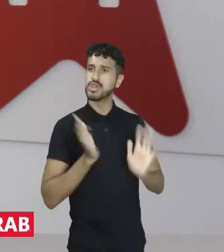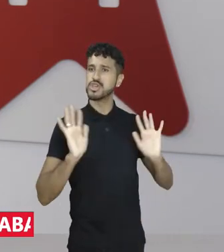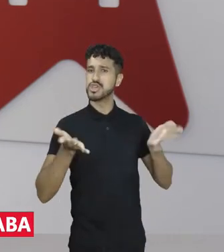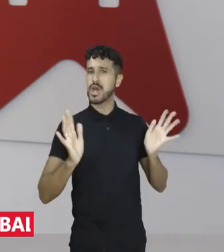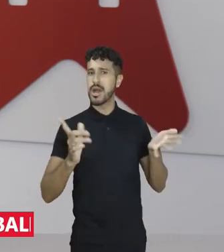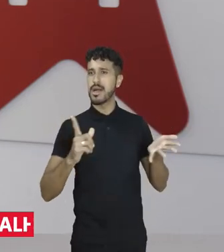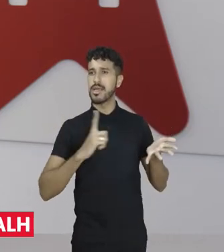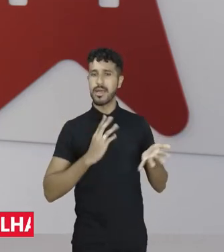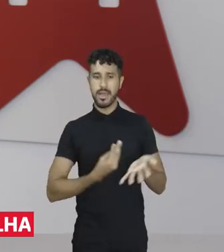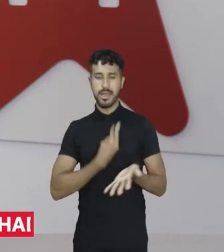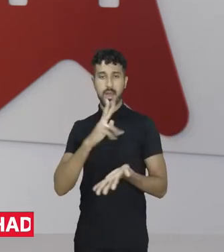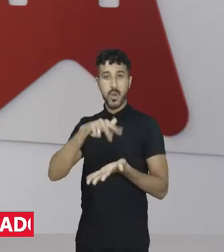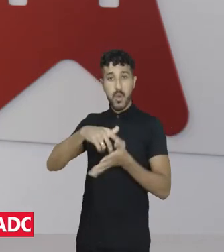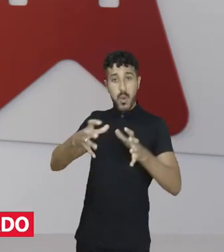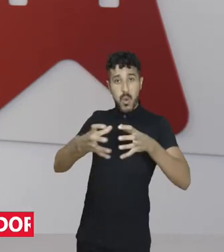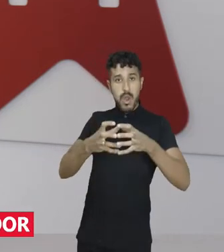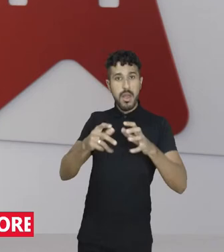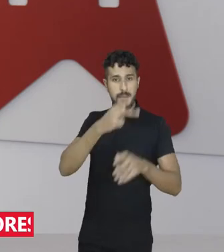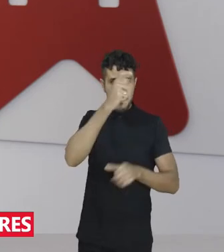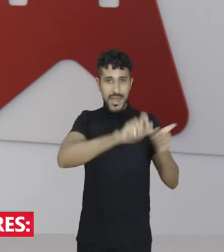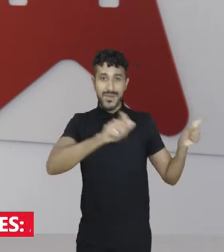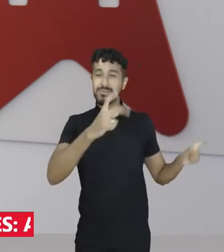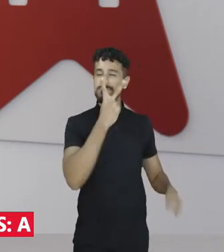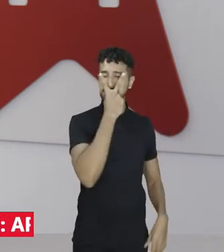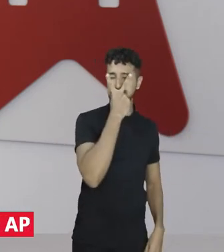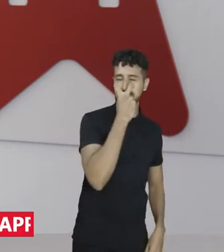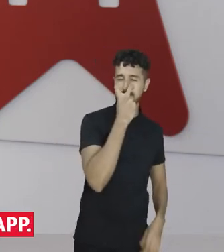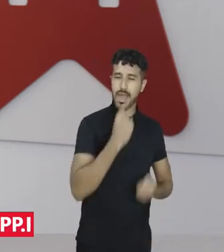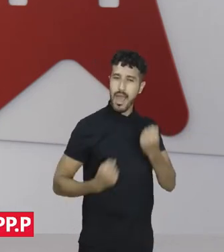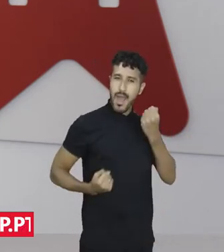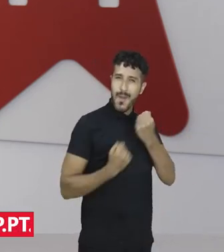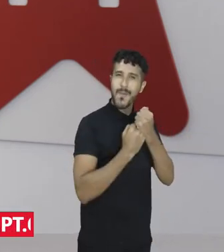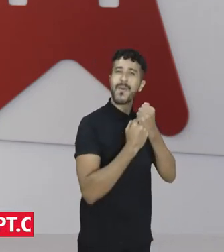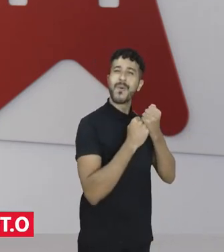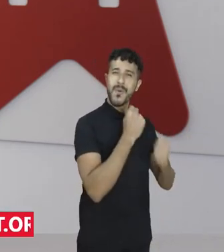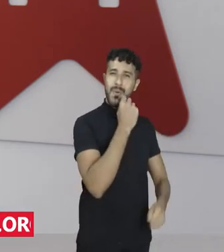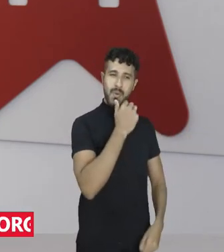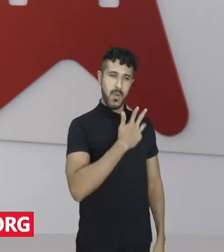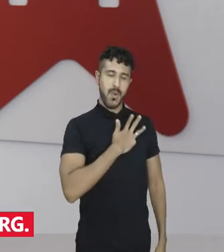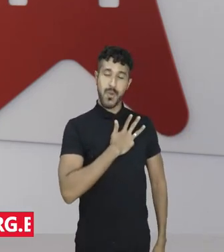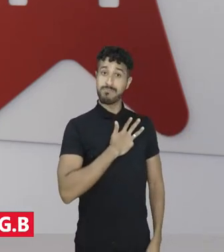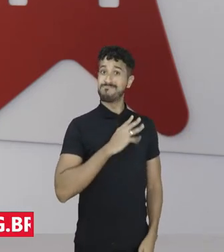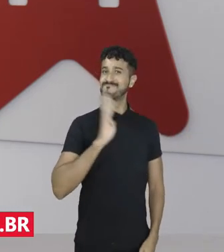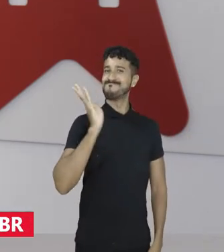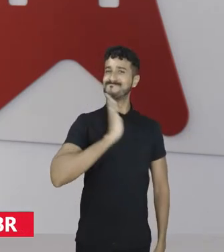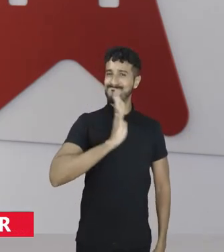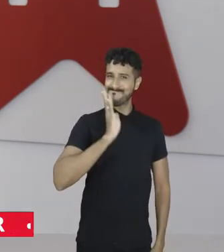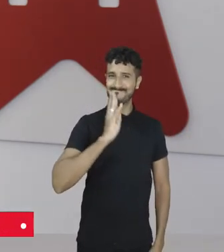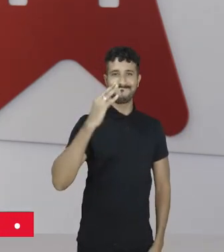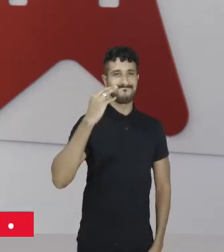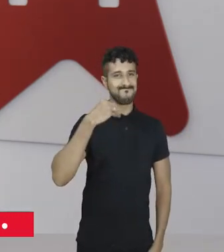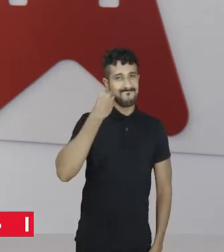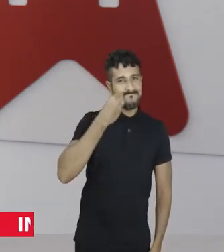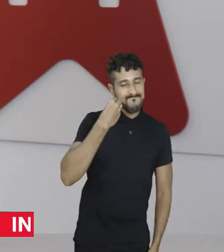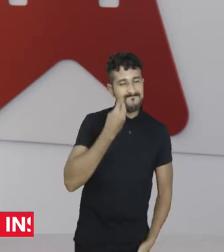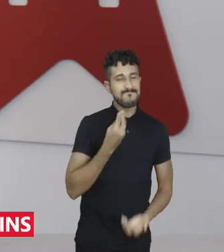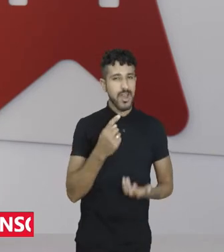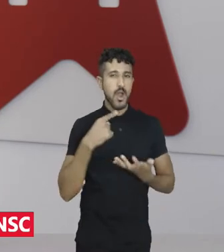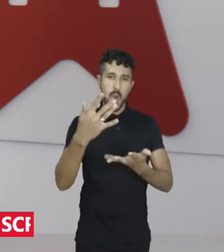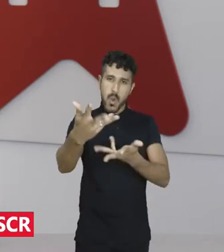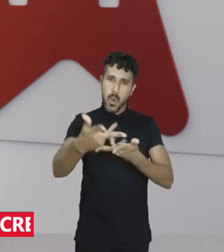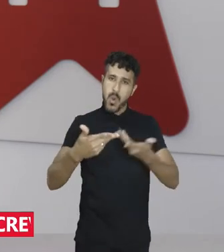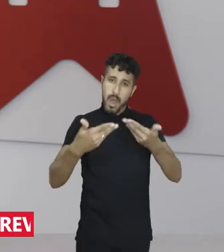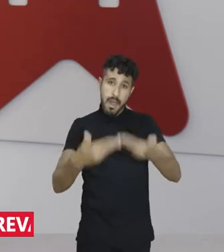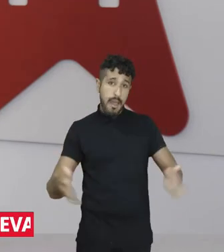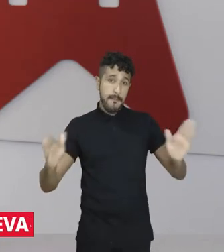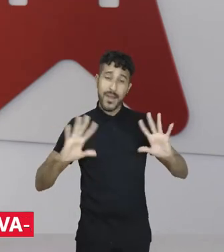também um comitê de cegos, né, Cegos por Lula. Também foi muito legal essa experiência e a gente deixa esse convite aqui aberto